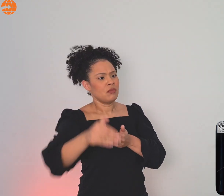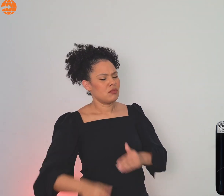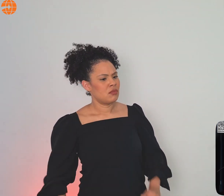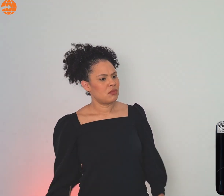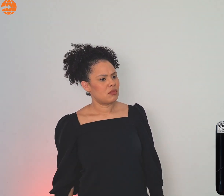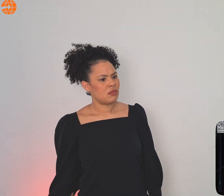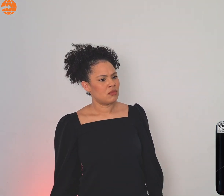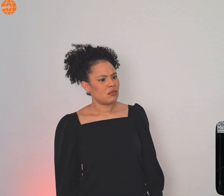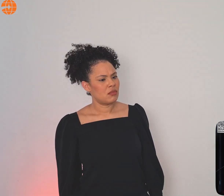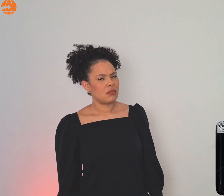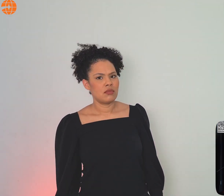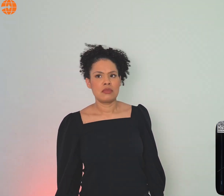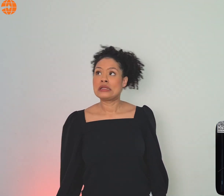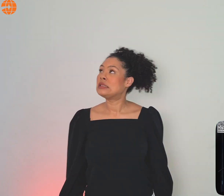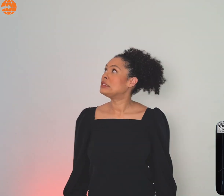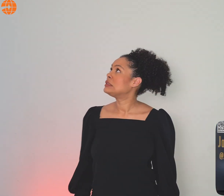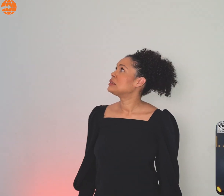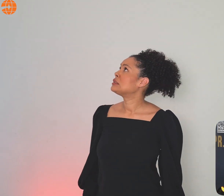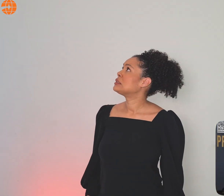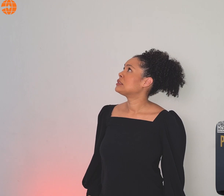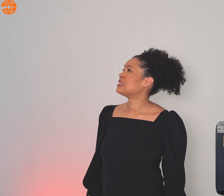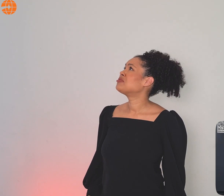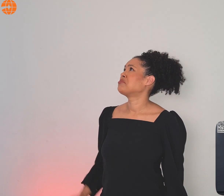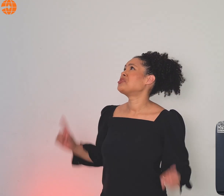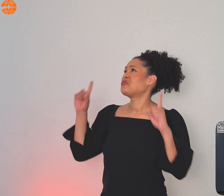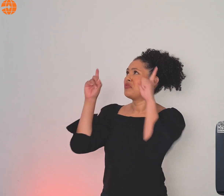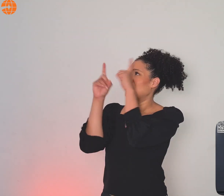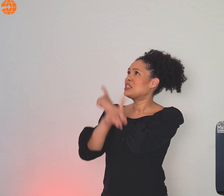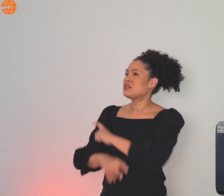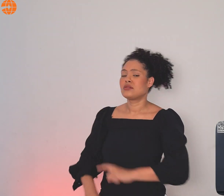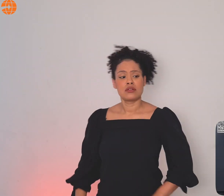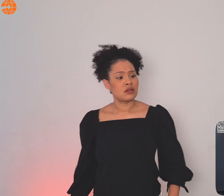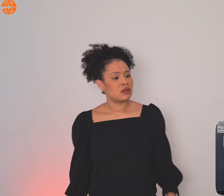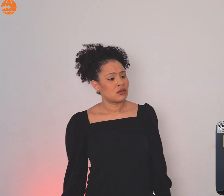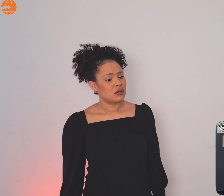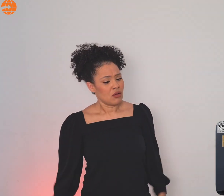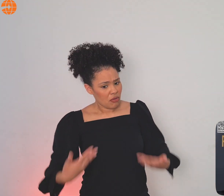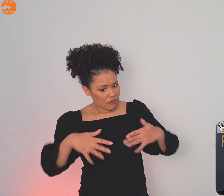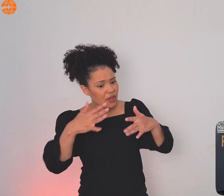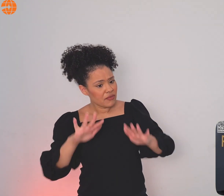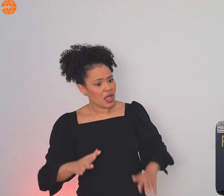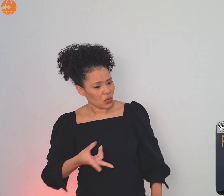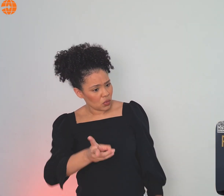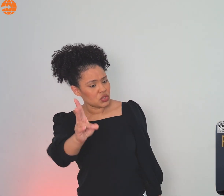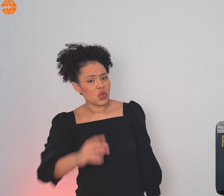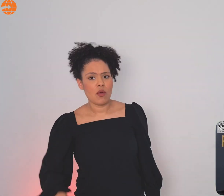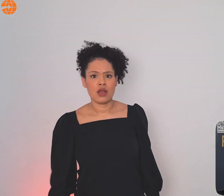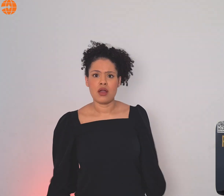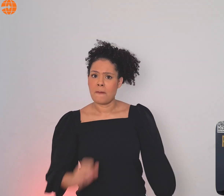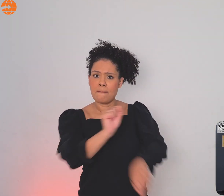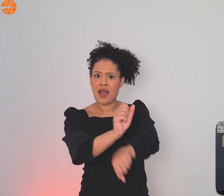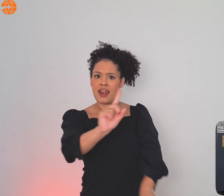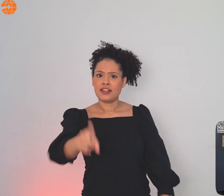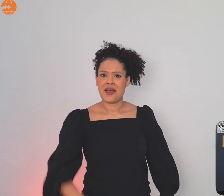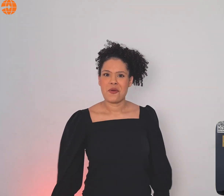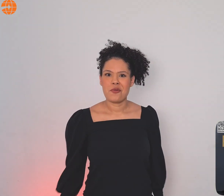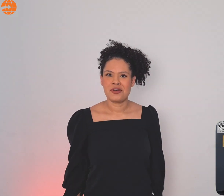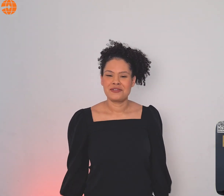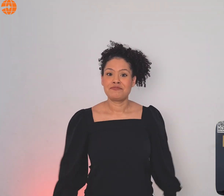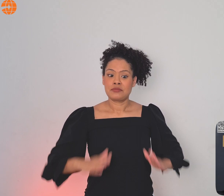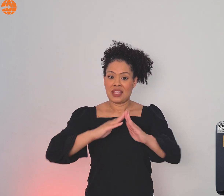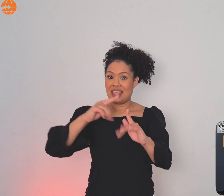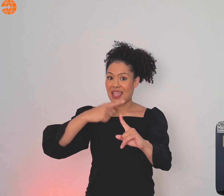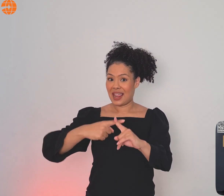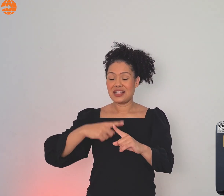avante. Os seus problemas não podem paralisar você. A igreja sempre enfrentará